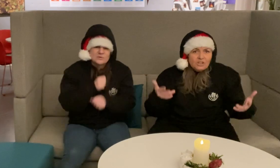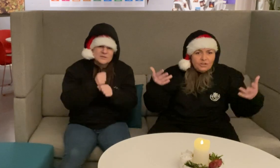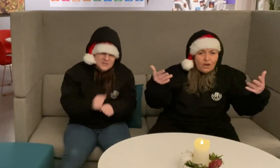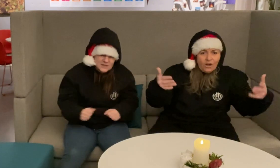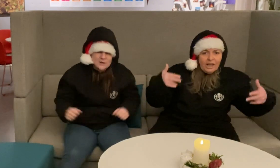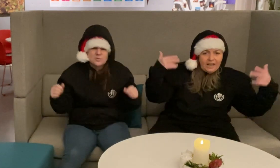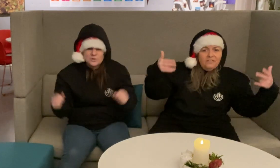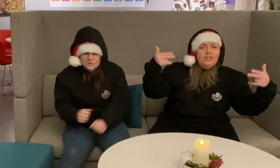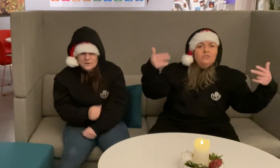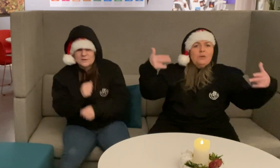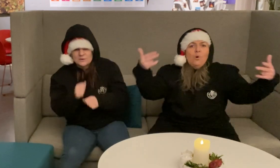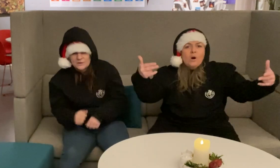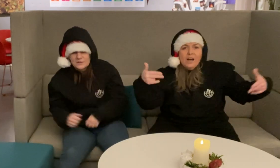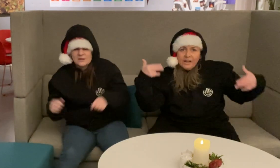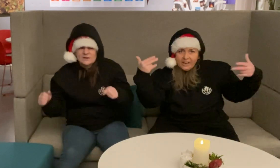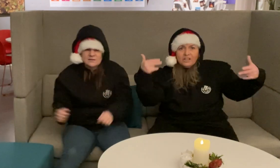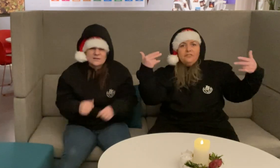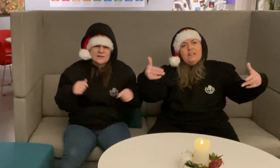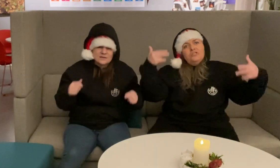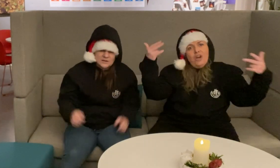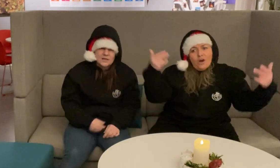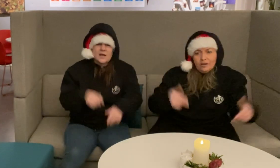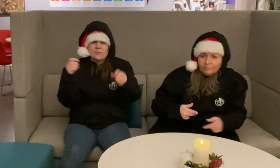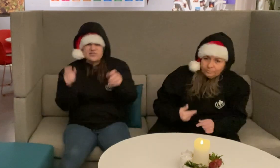snö. Inte undra på att Henrik vill ha tö.